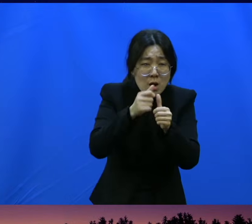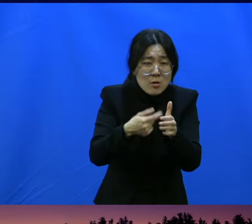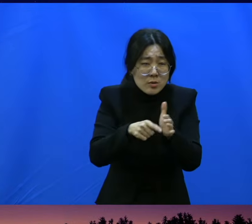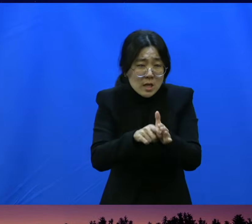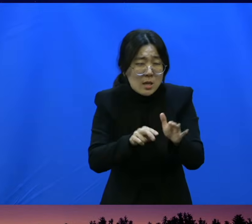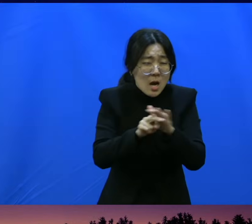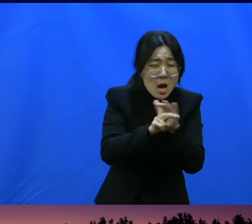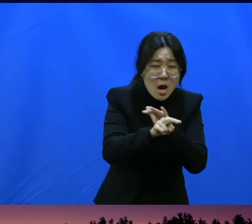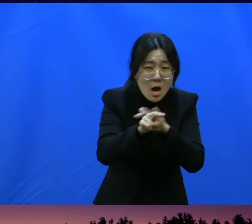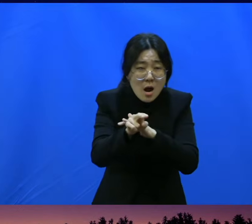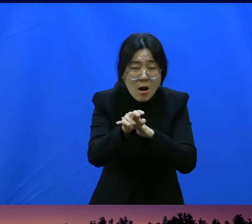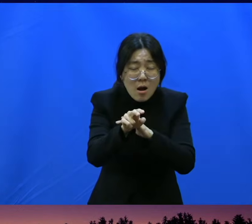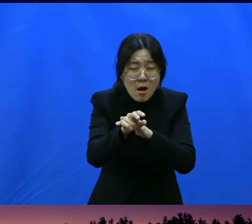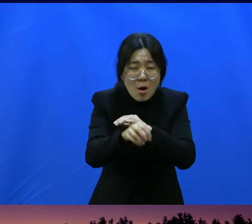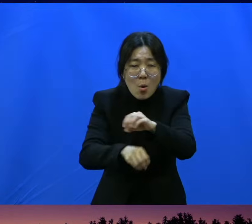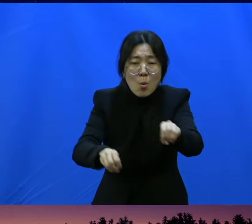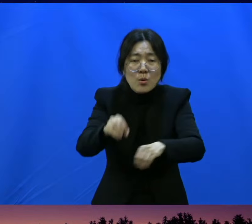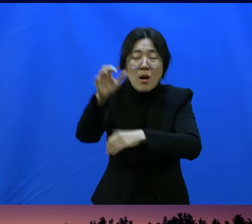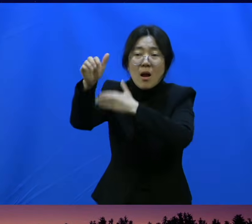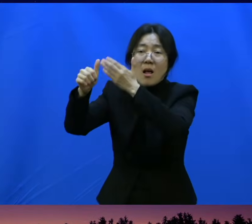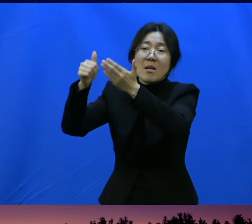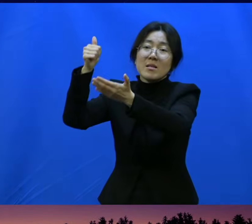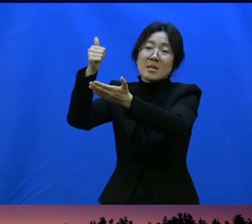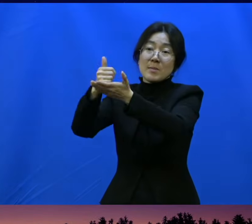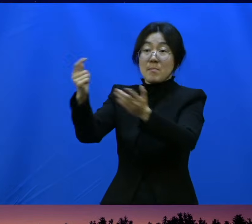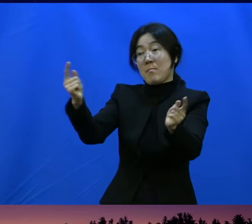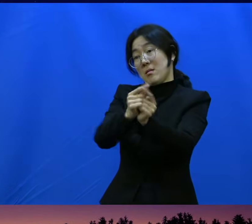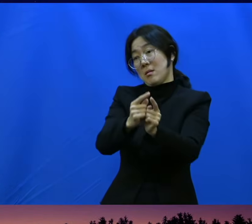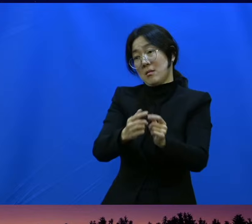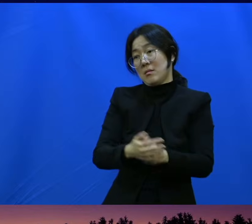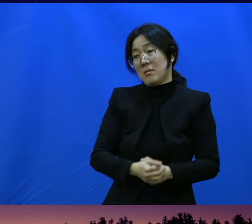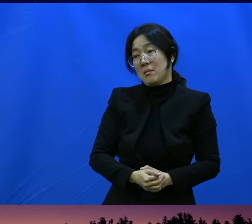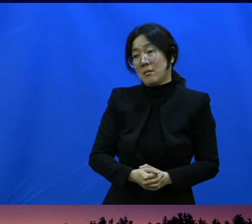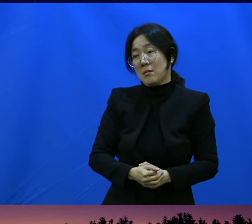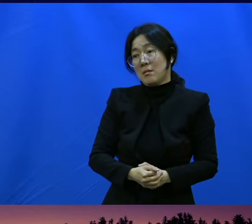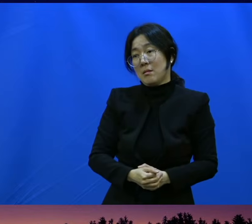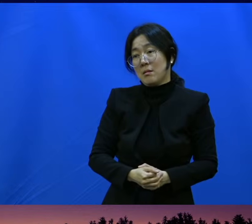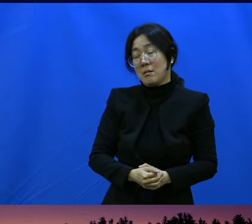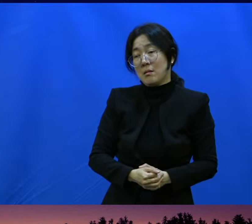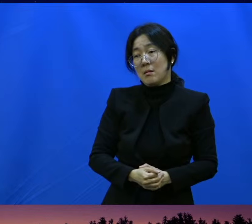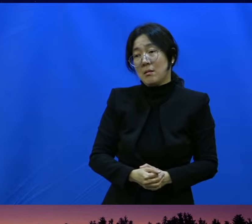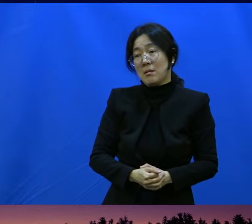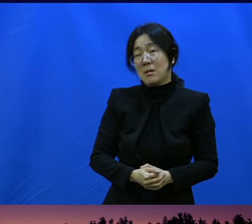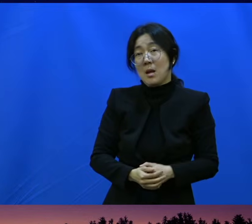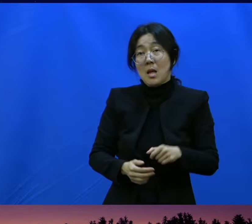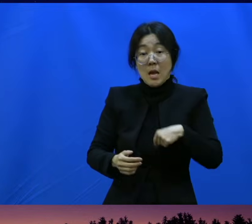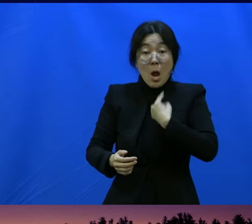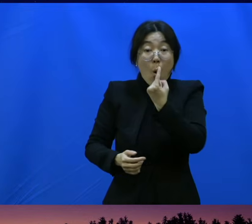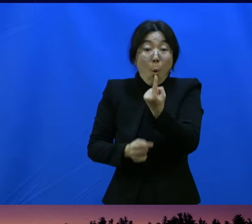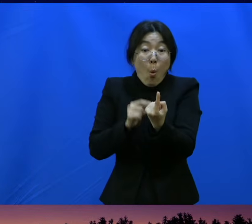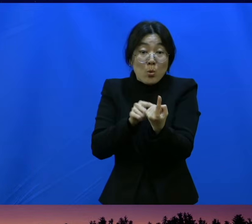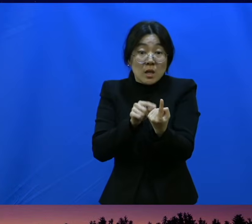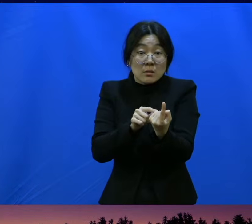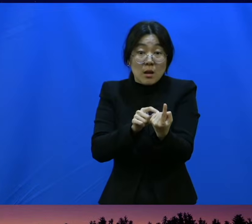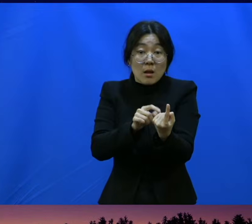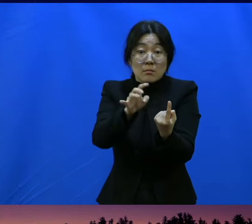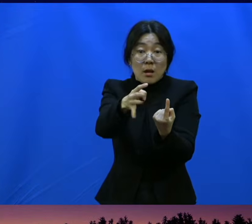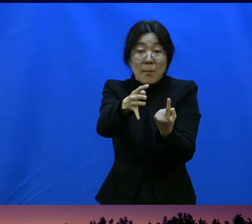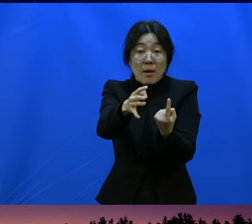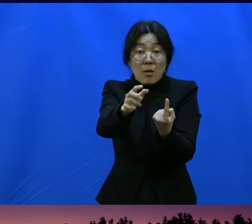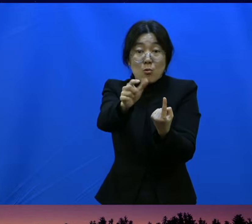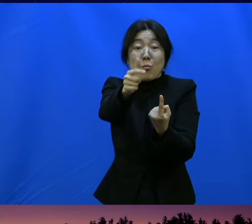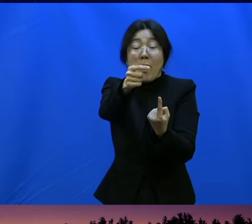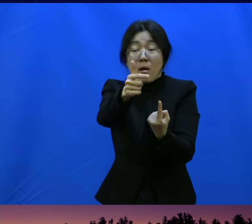만나주시고 예기치 않는 사람들을 붙여주시는데, 처음에는 원망과 불평이 있을 것이고